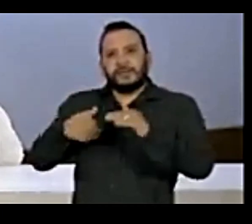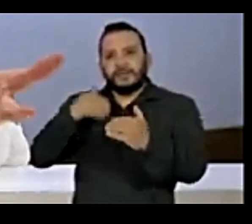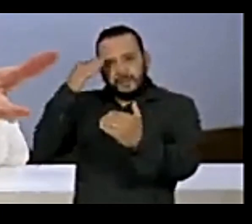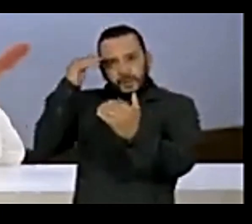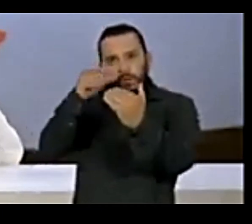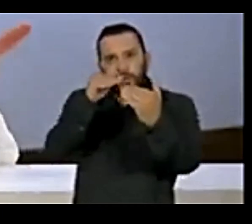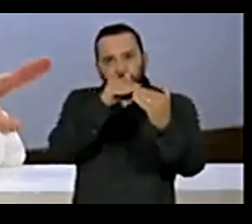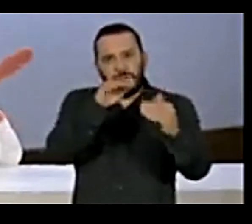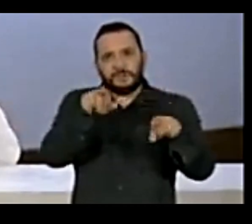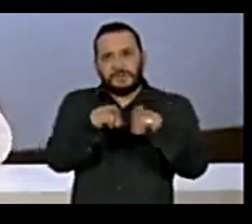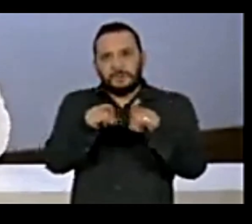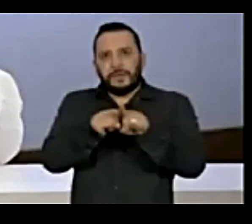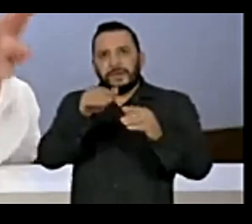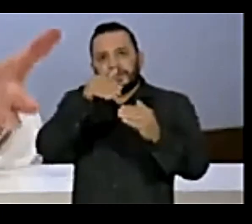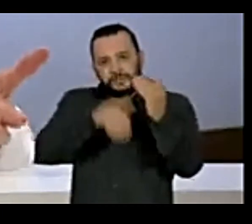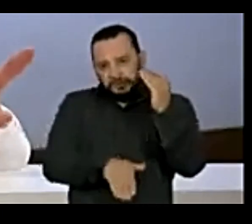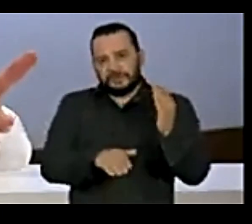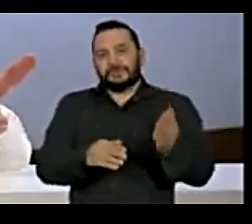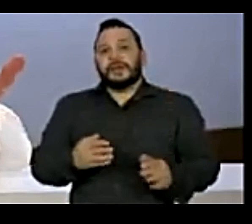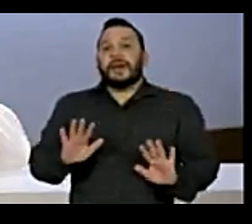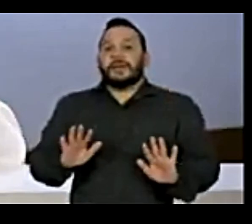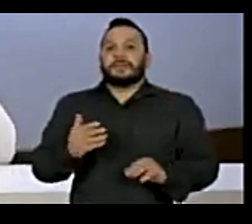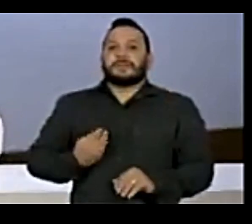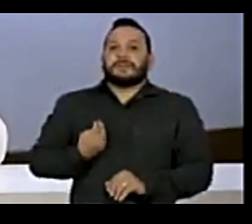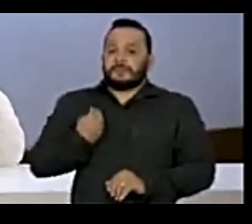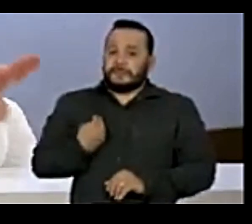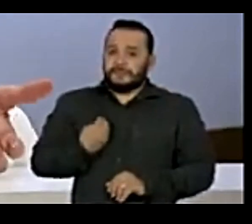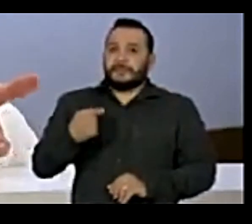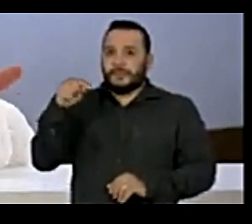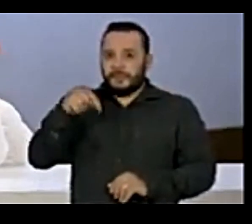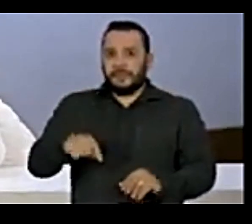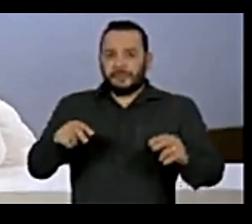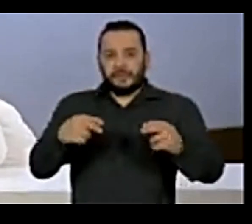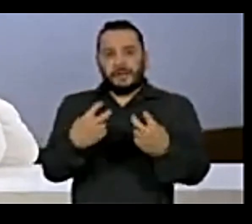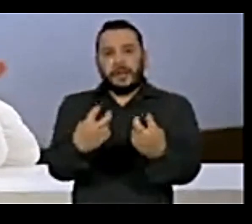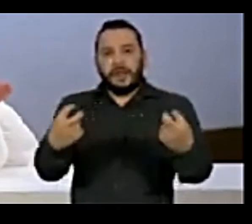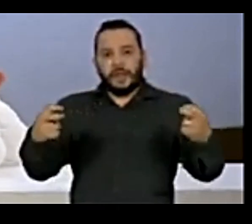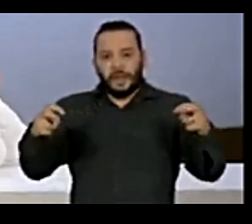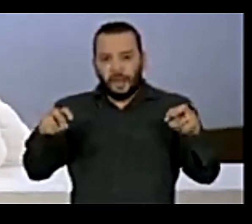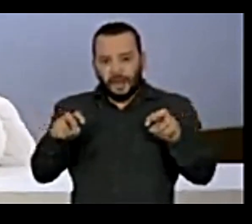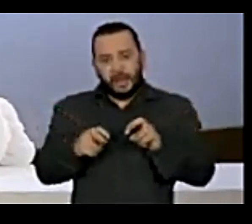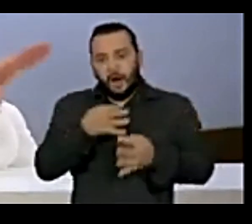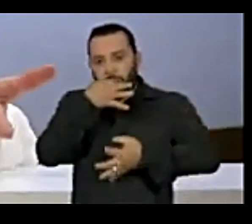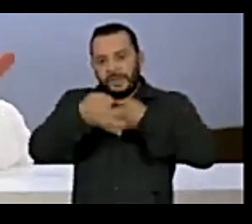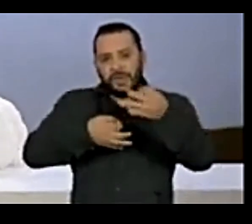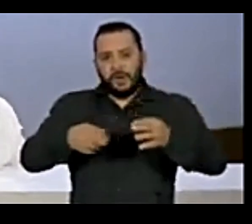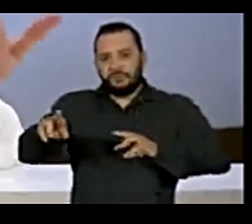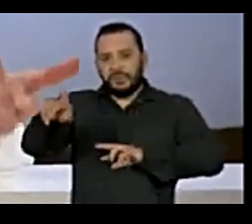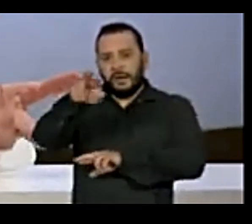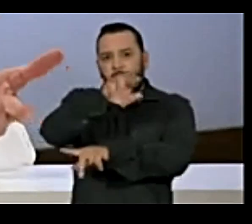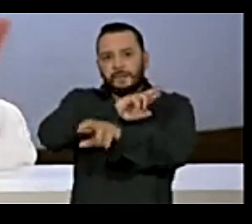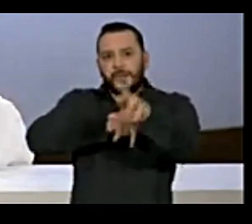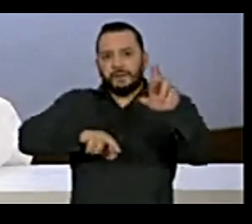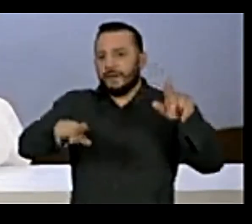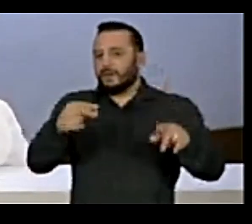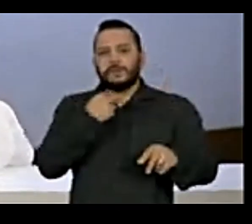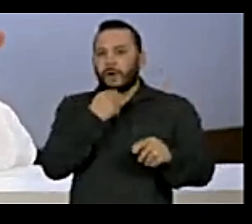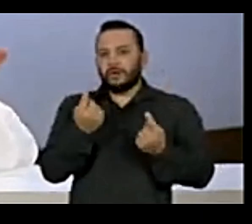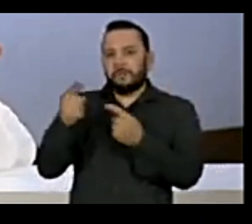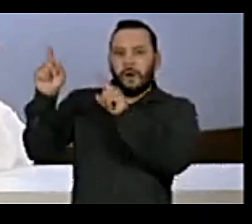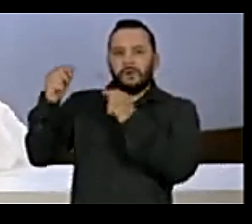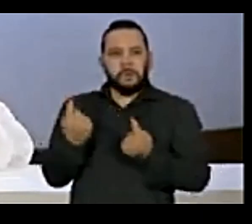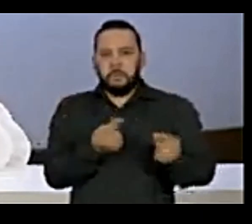divergimos em tantos assuntos, mas que estamos aqui como uma bancada plural, provando que é possível divergir sem agredir, é